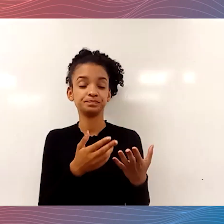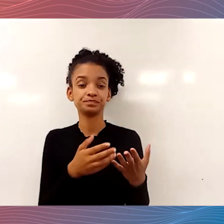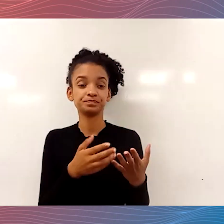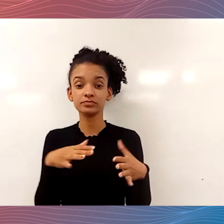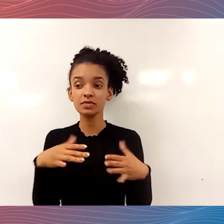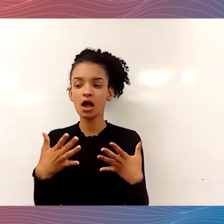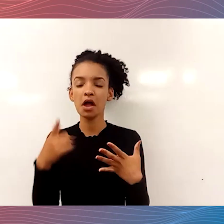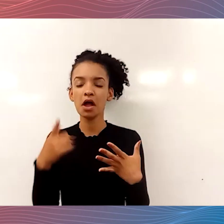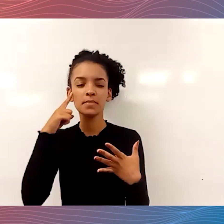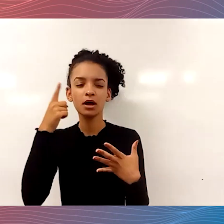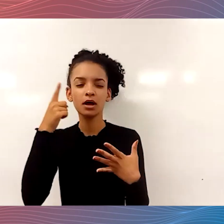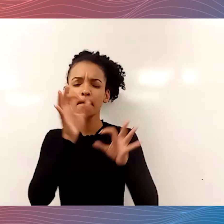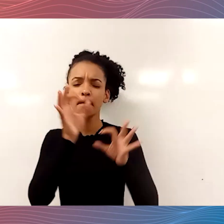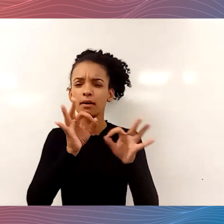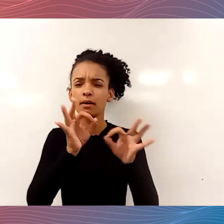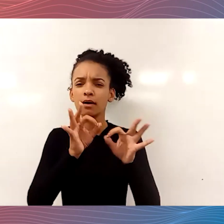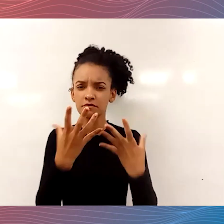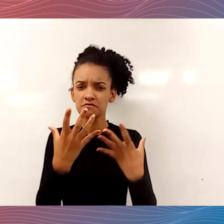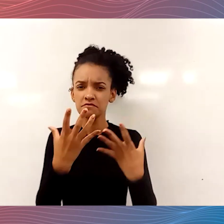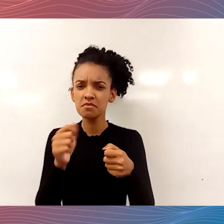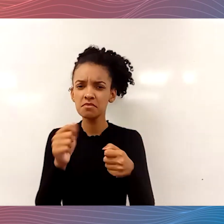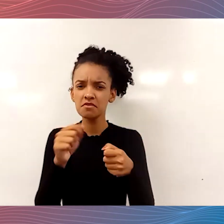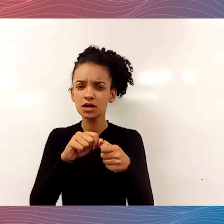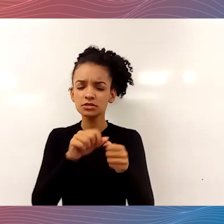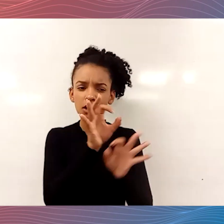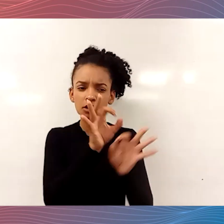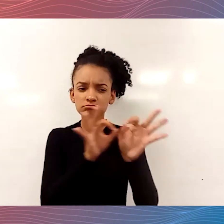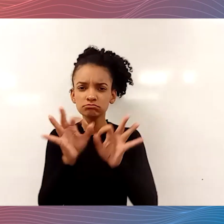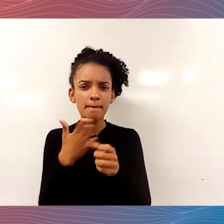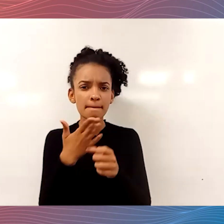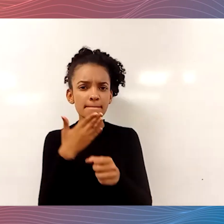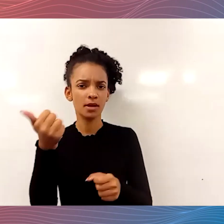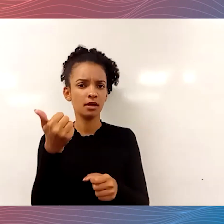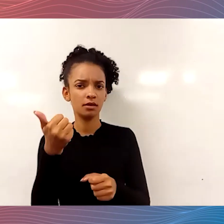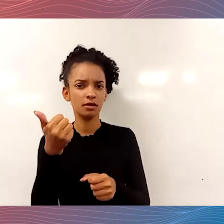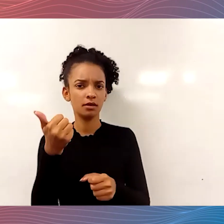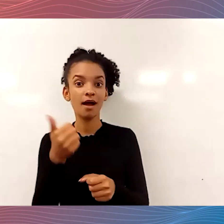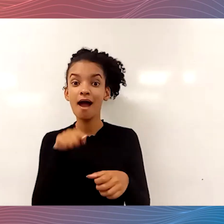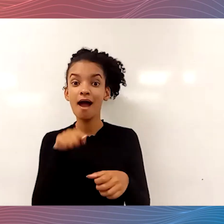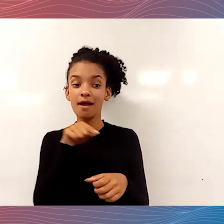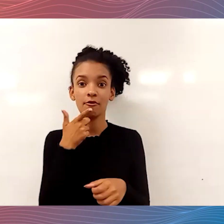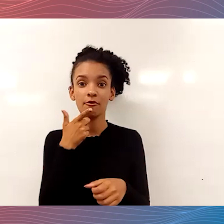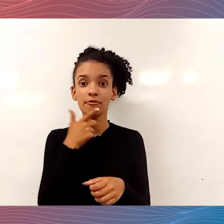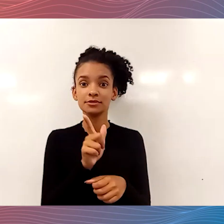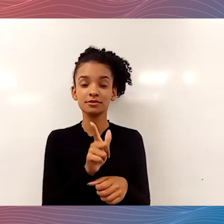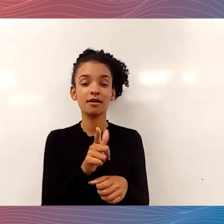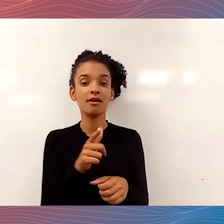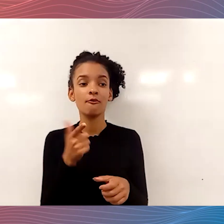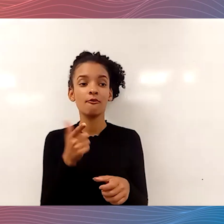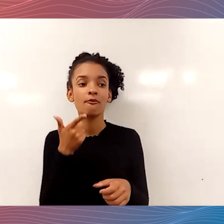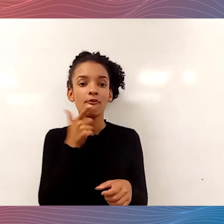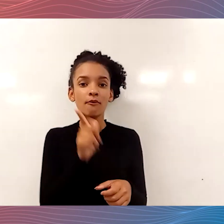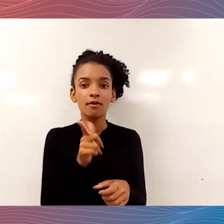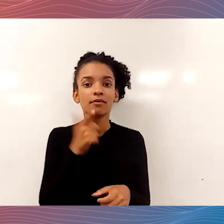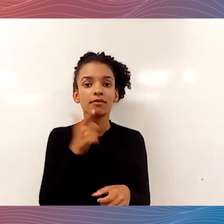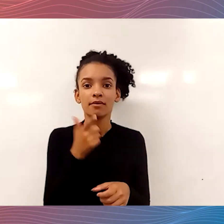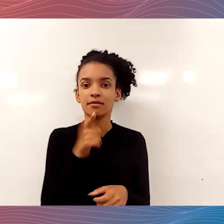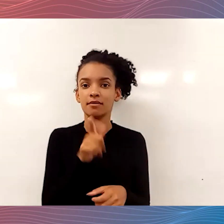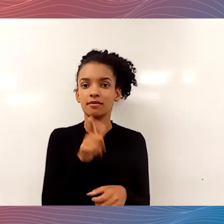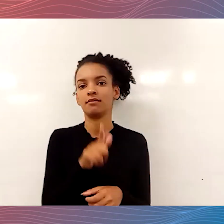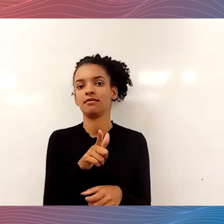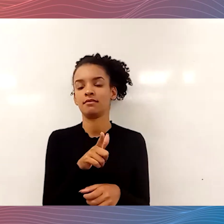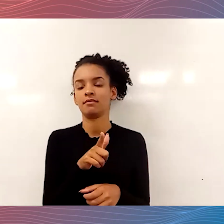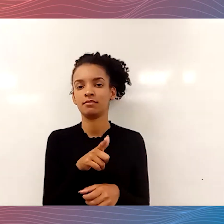Só que, irmãos, chega nos playoffs, não sei se vocês conhecem o basquete americano, eles têm a conferência da